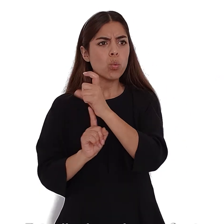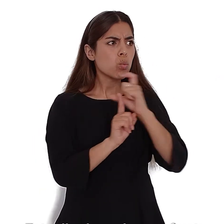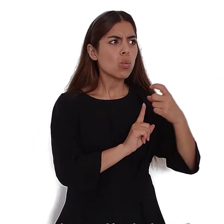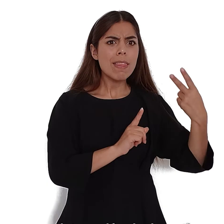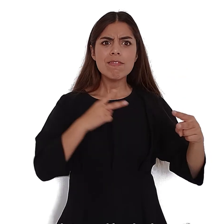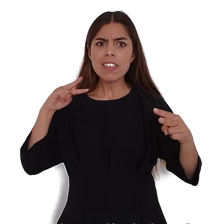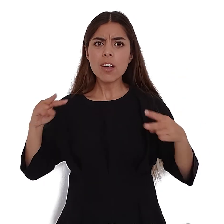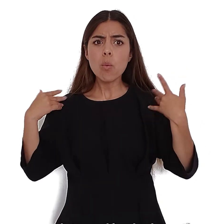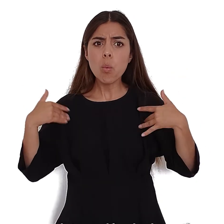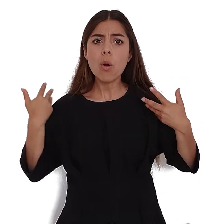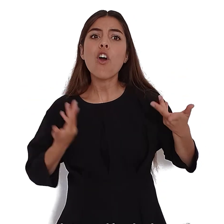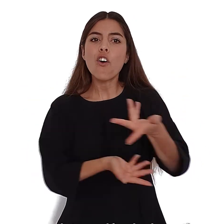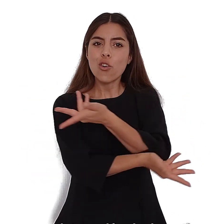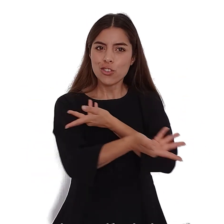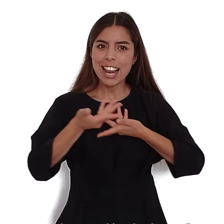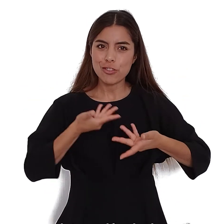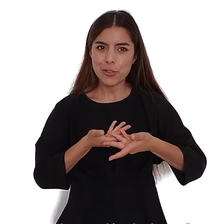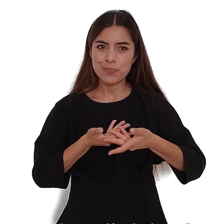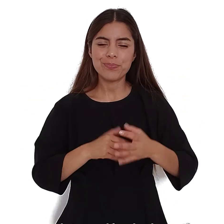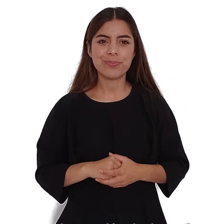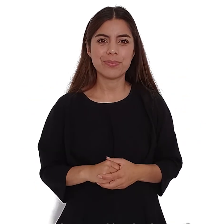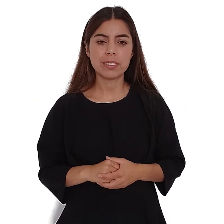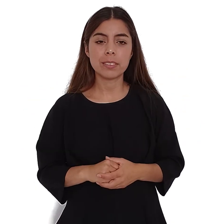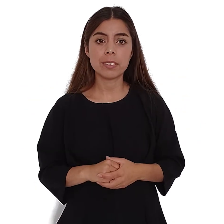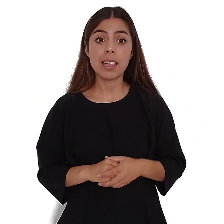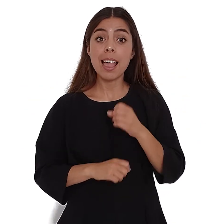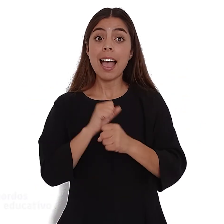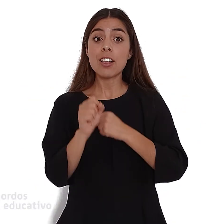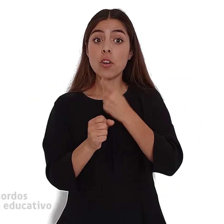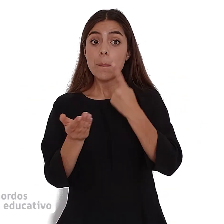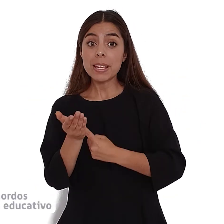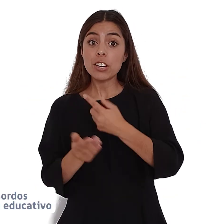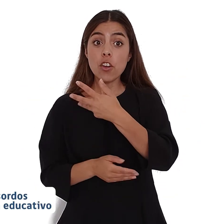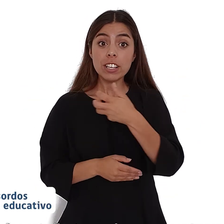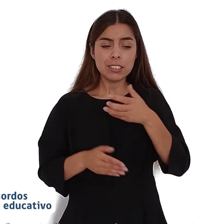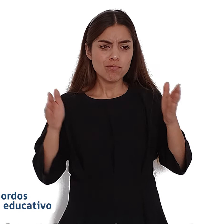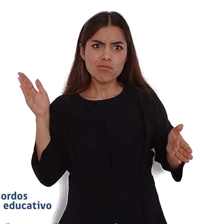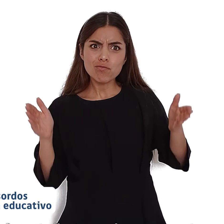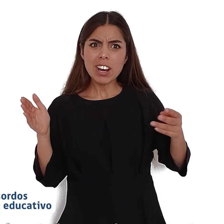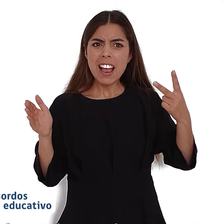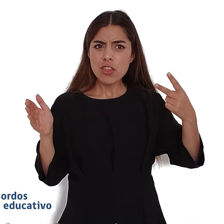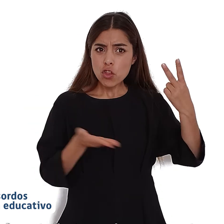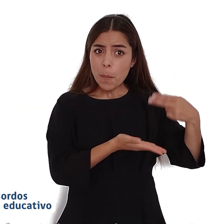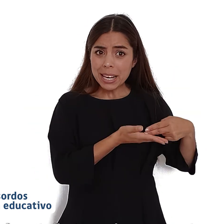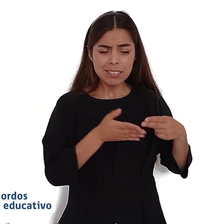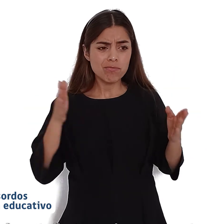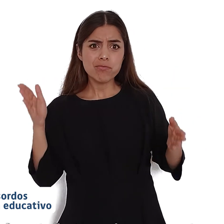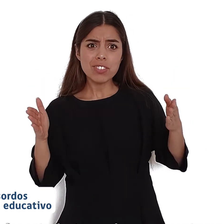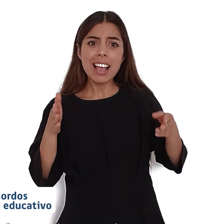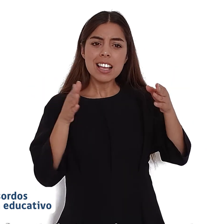preciso poner en interacción al mismo tiempo que ambas lenguas. En el siglo XX, los estudiantes sordos se concentraron en las escuelas especiales